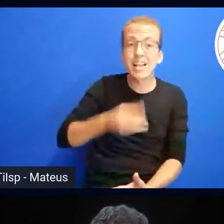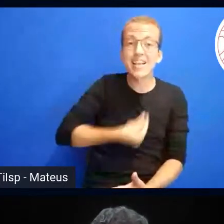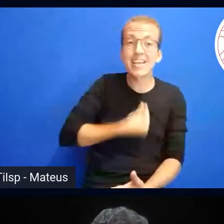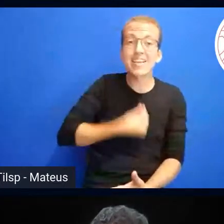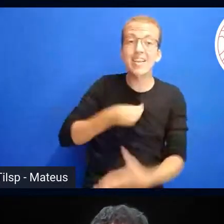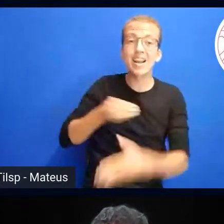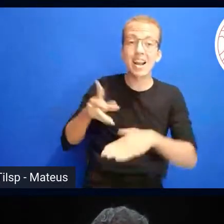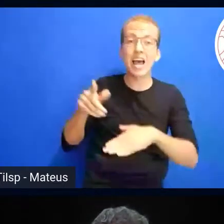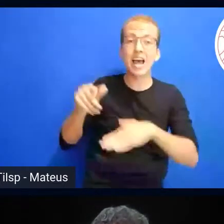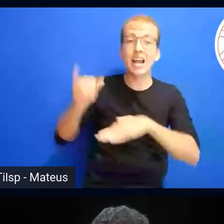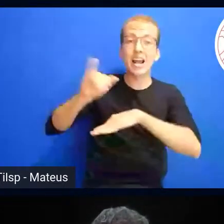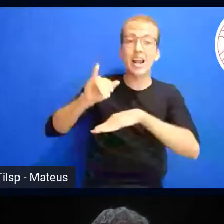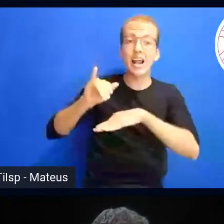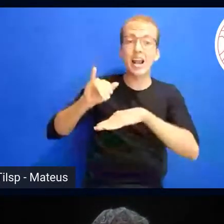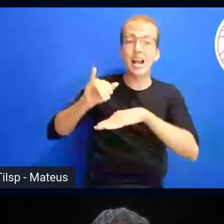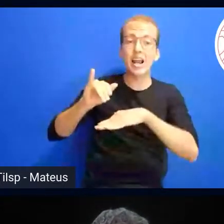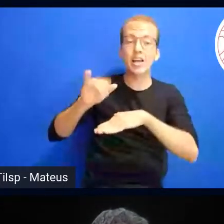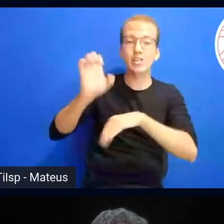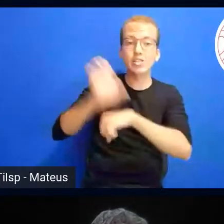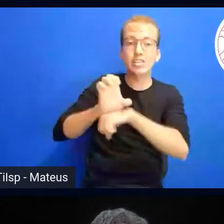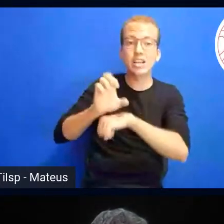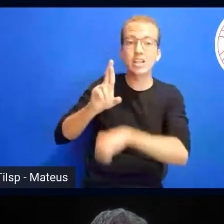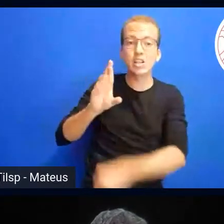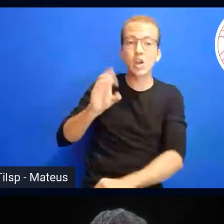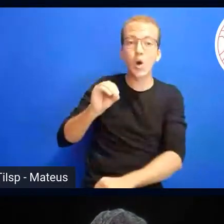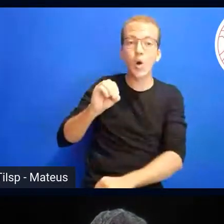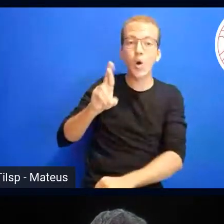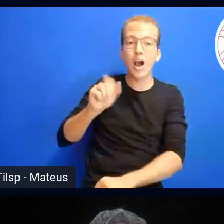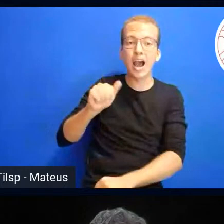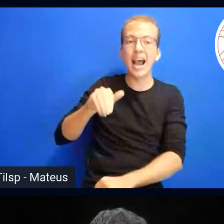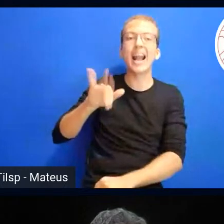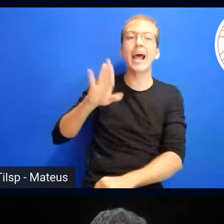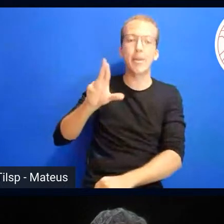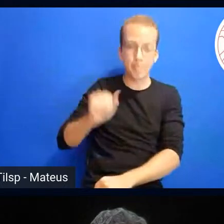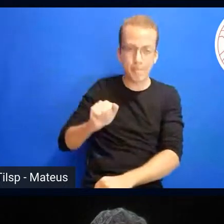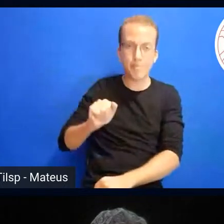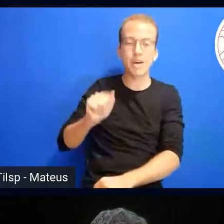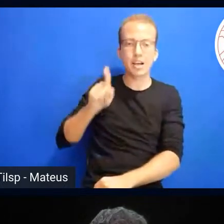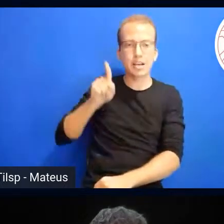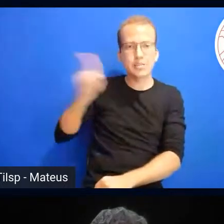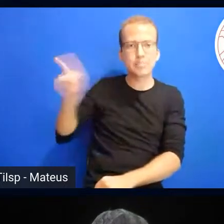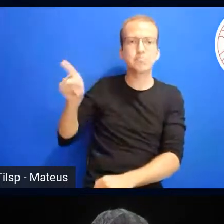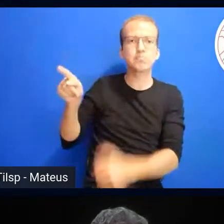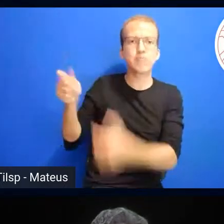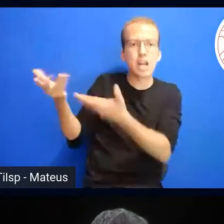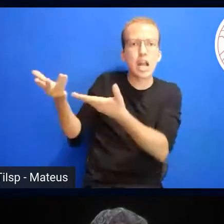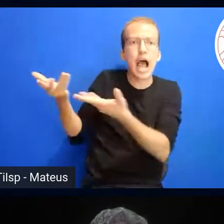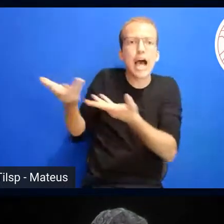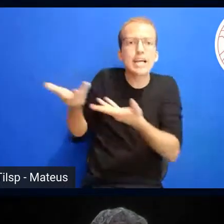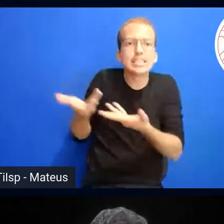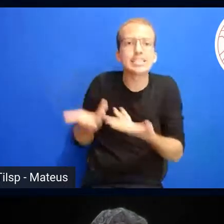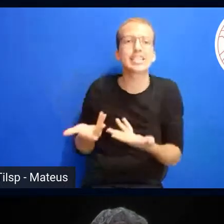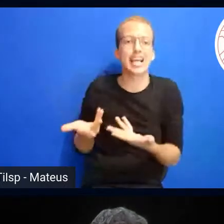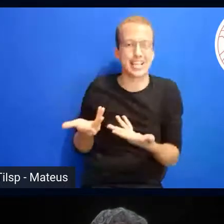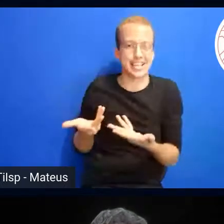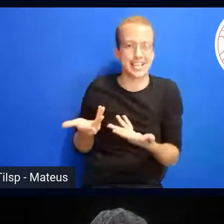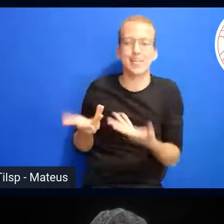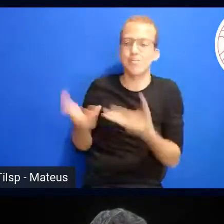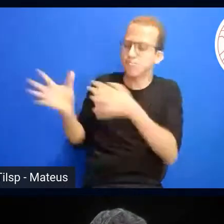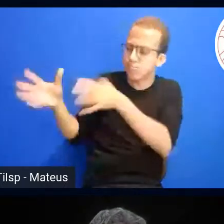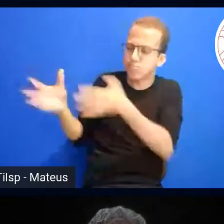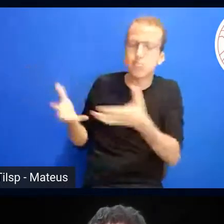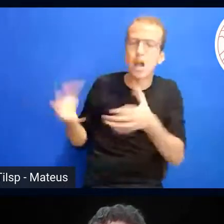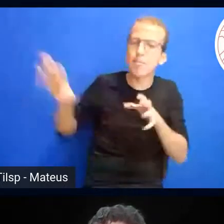venezuelanos, tá? Eh, por consequinte, os surdos venezuelanos, eles adotam e aprendem